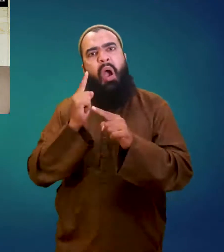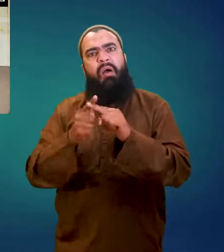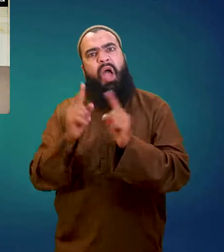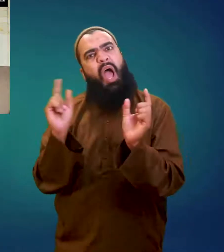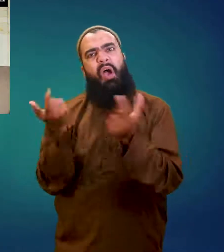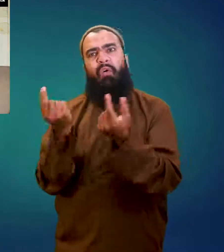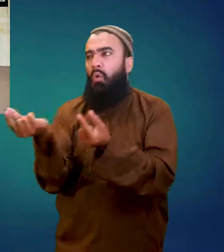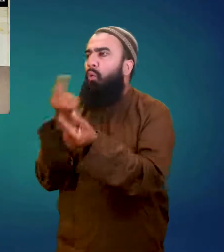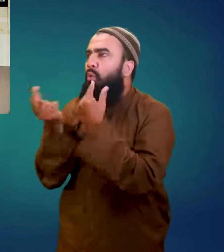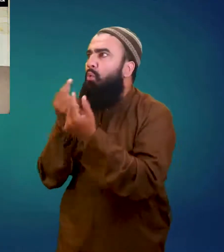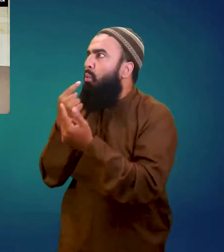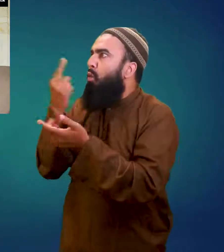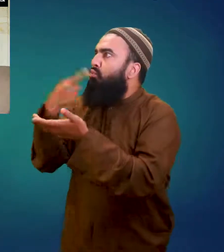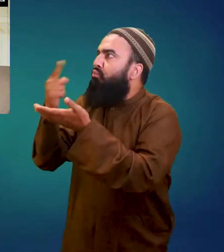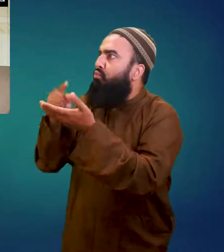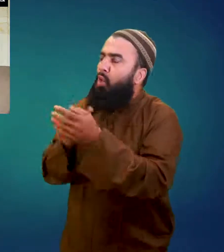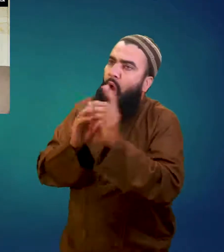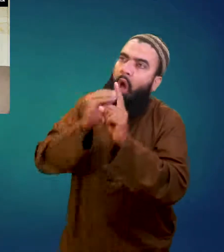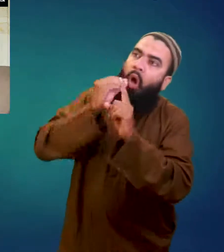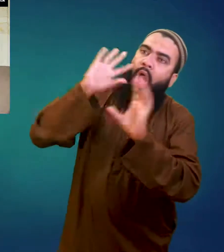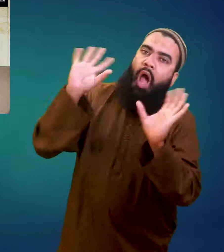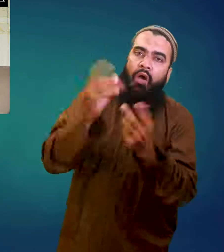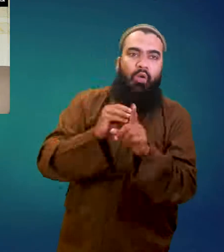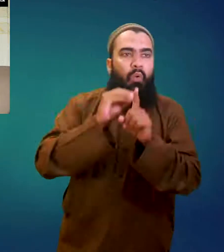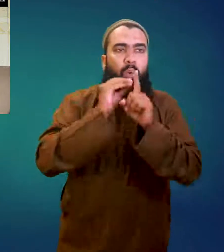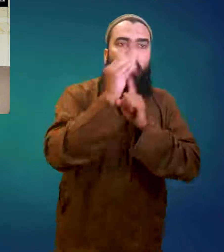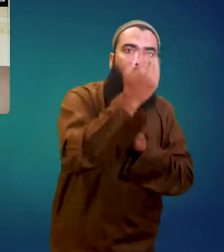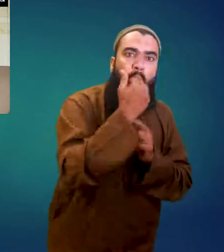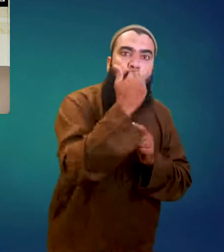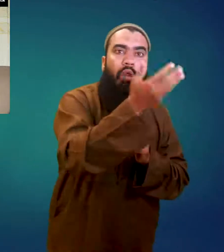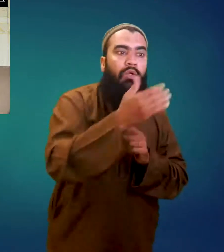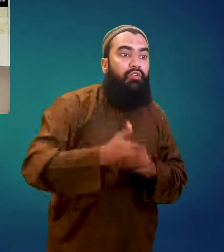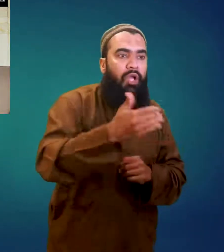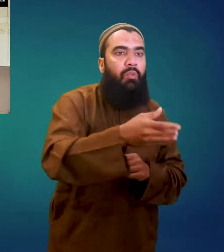پر بعد میں تمہیں شرمندگی اٹھانی پڑے۔